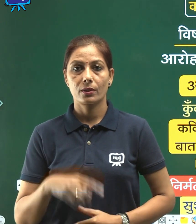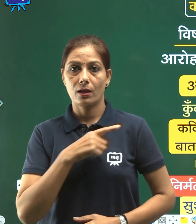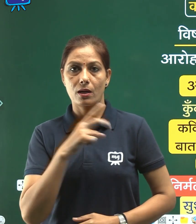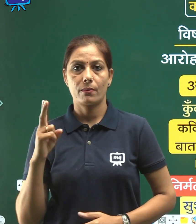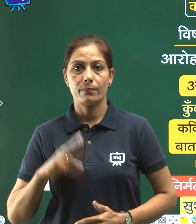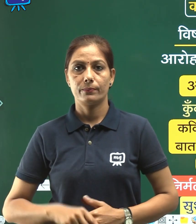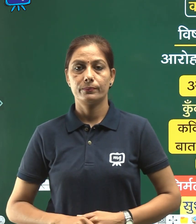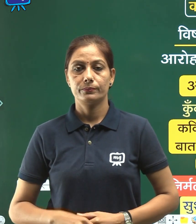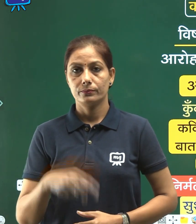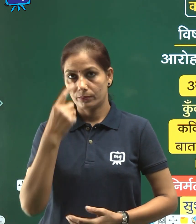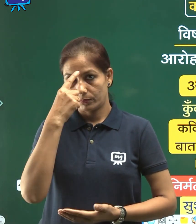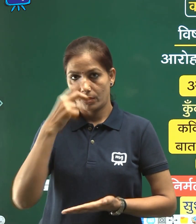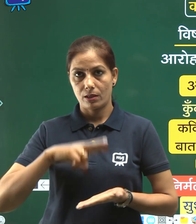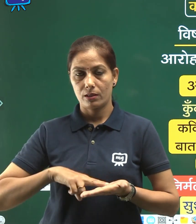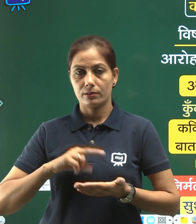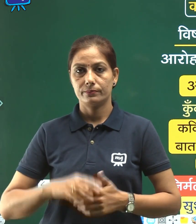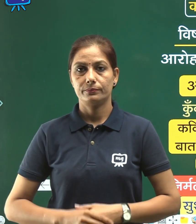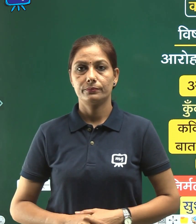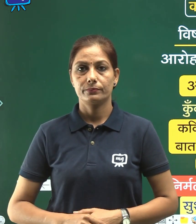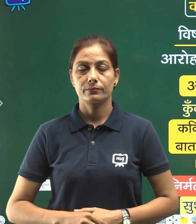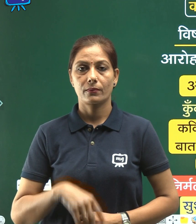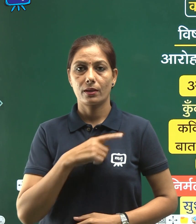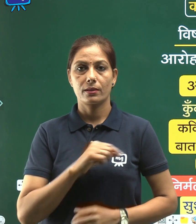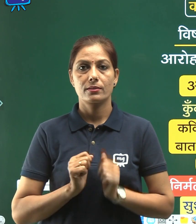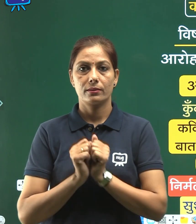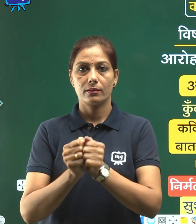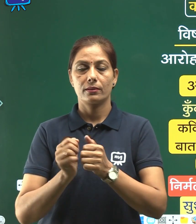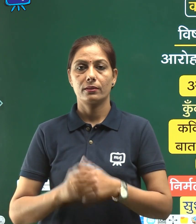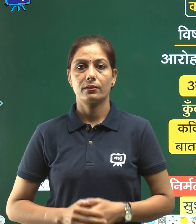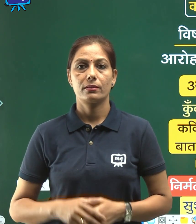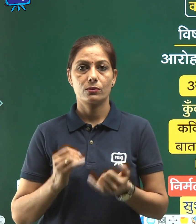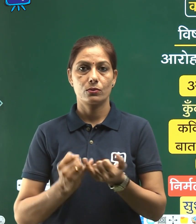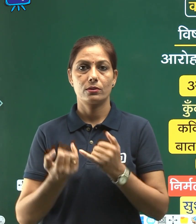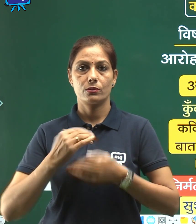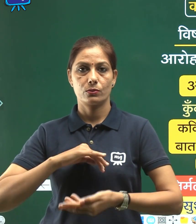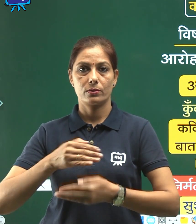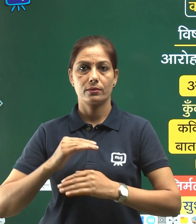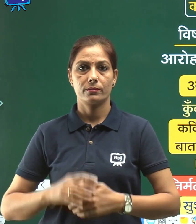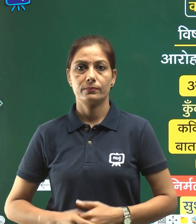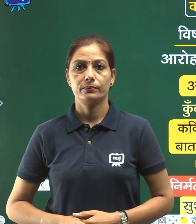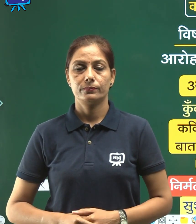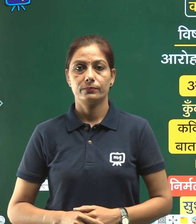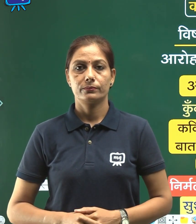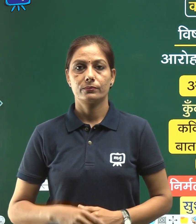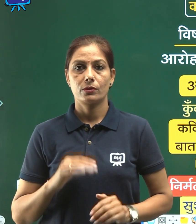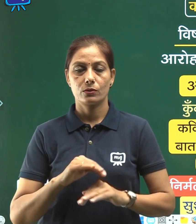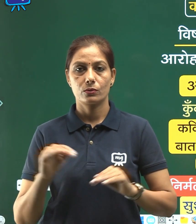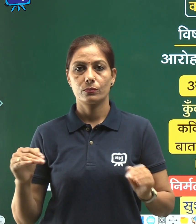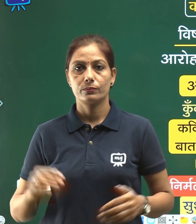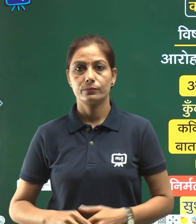नाम निर्मल कुमार गुप्ता, मेरे साथ हैं सुशीला चौधरी।